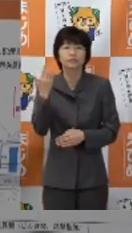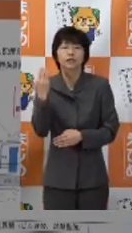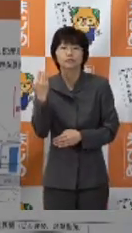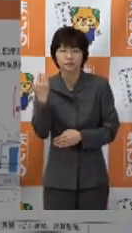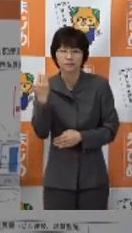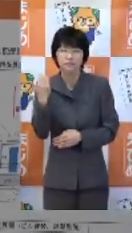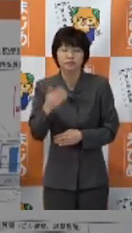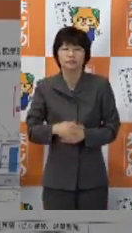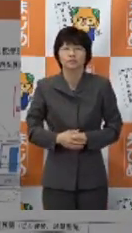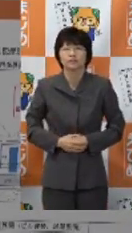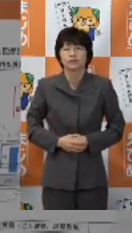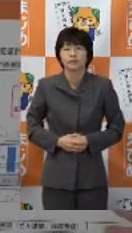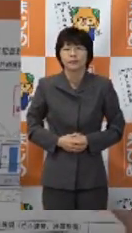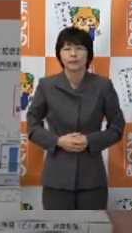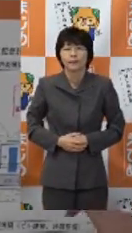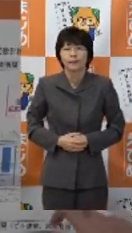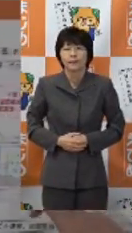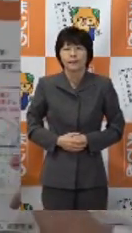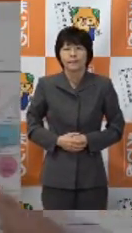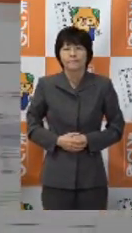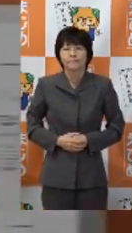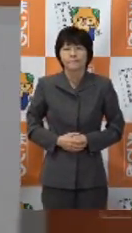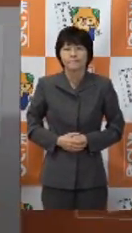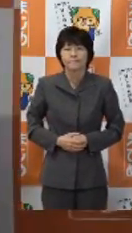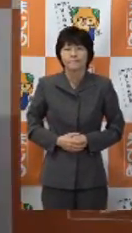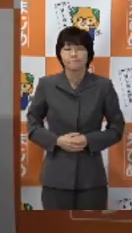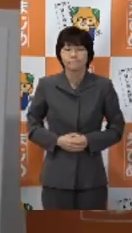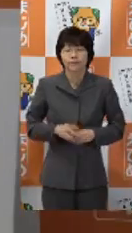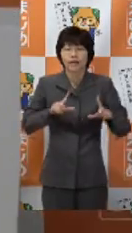あんようにこちらが破ってた